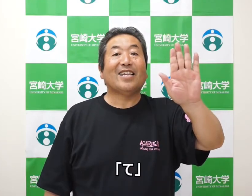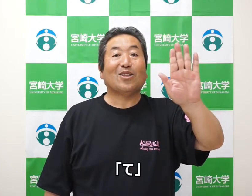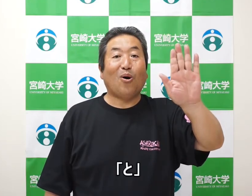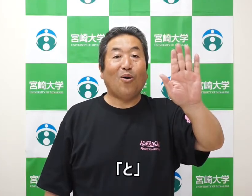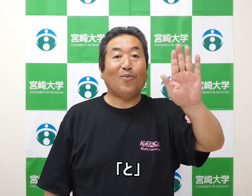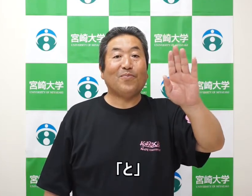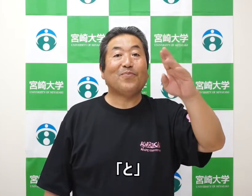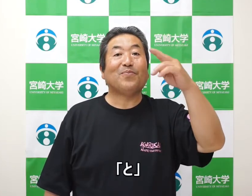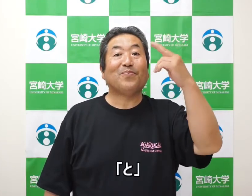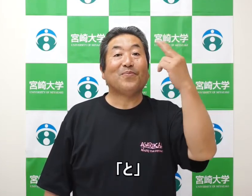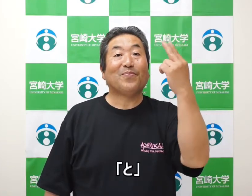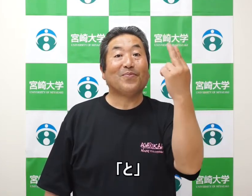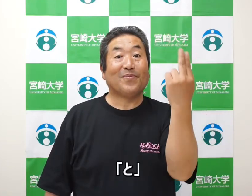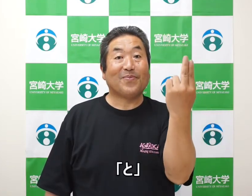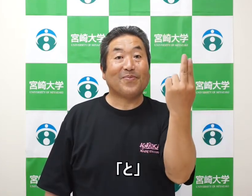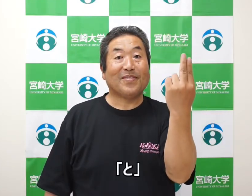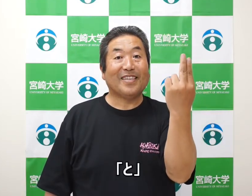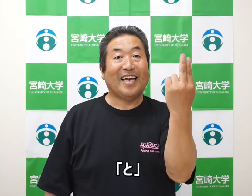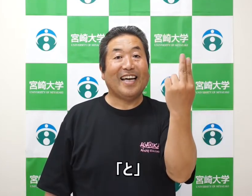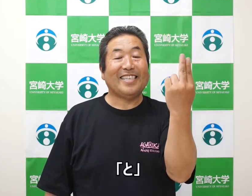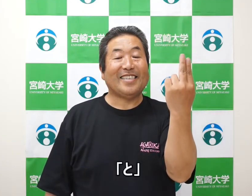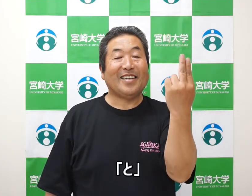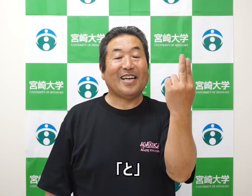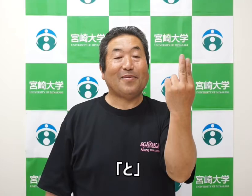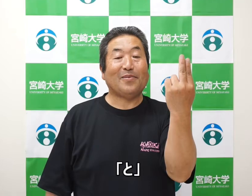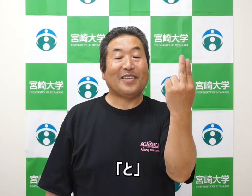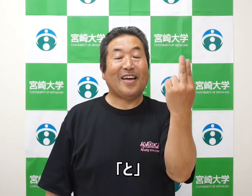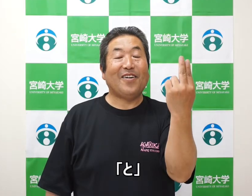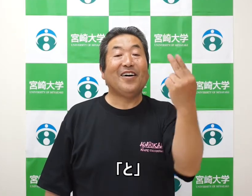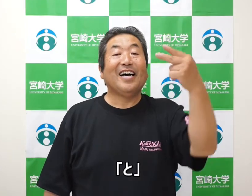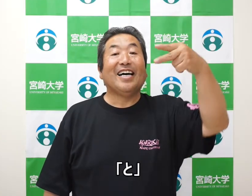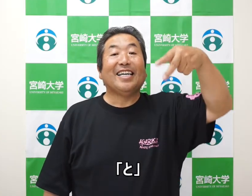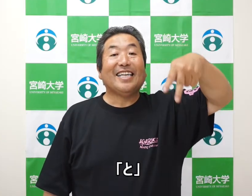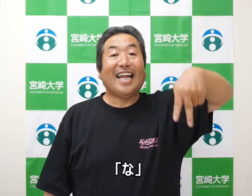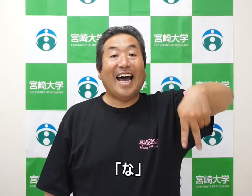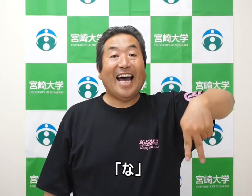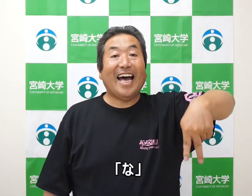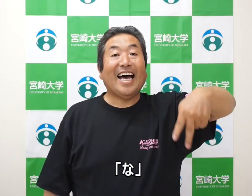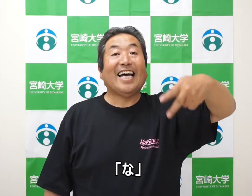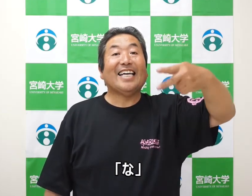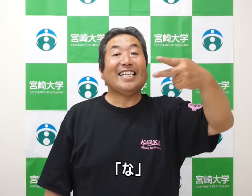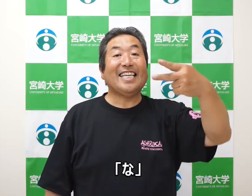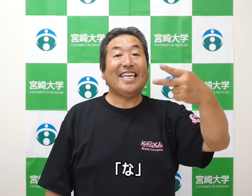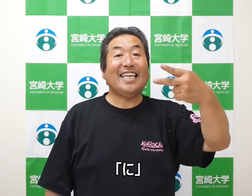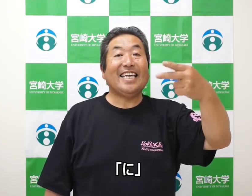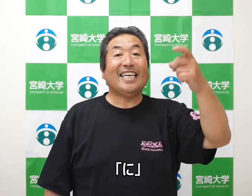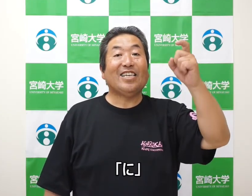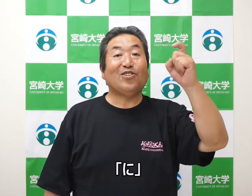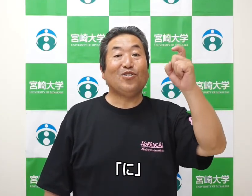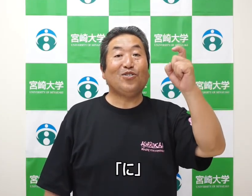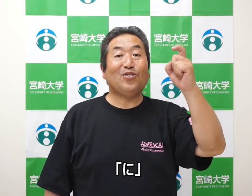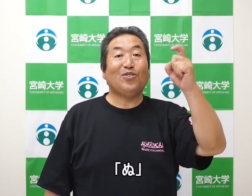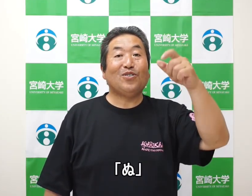と。あ、いいですね。頑張りますね。な、に、ぬ